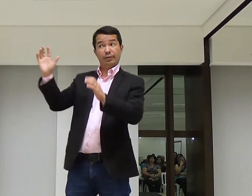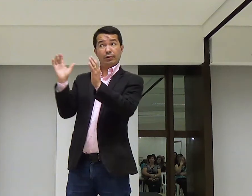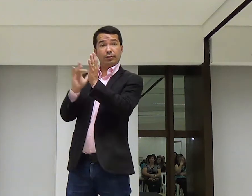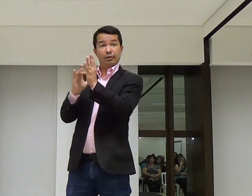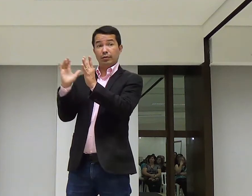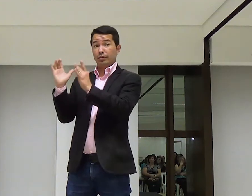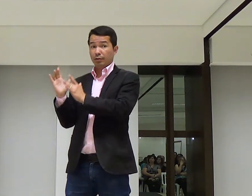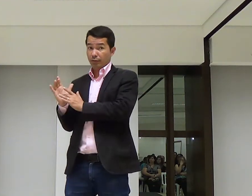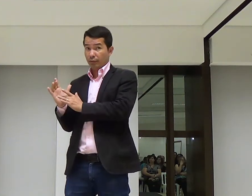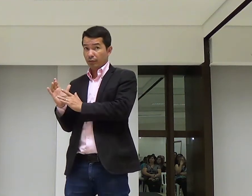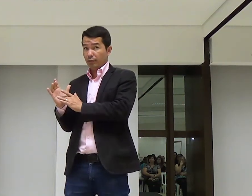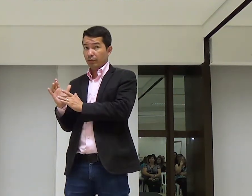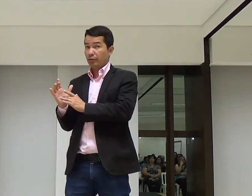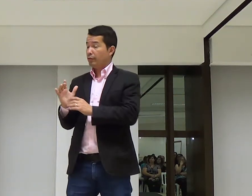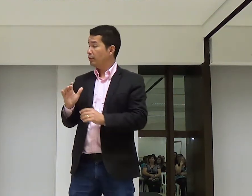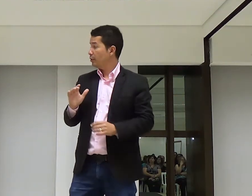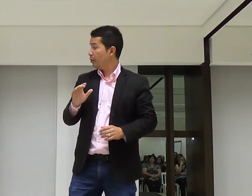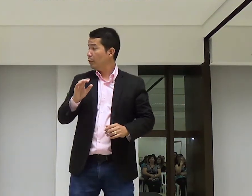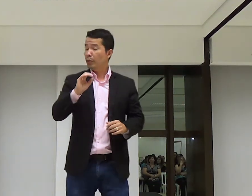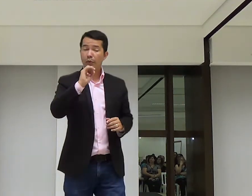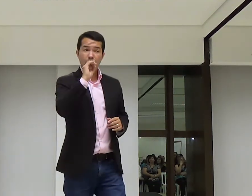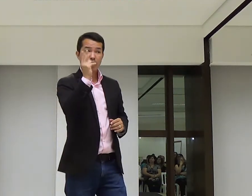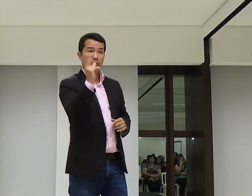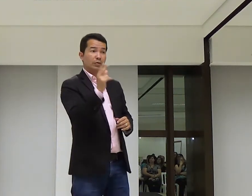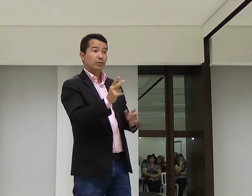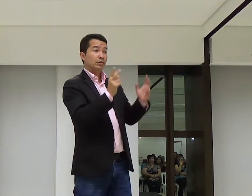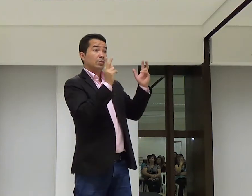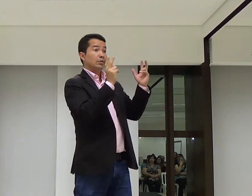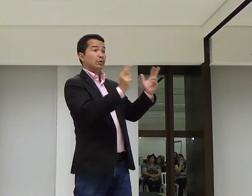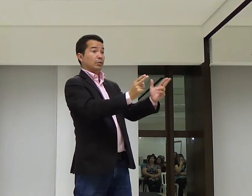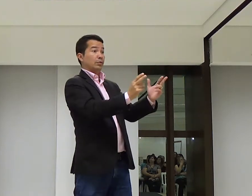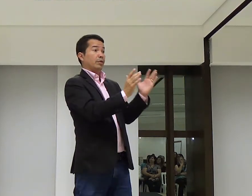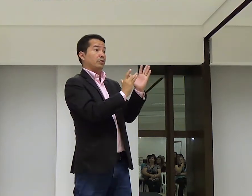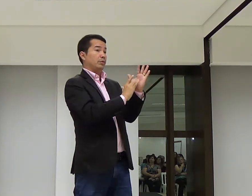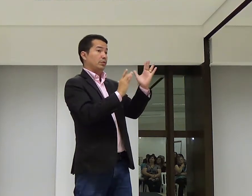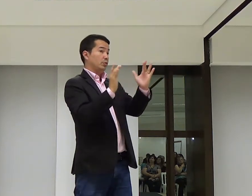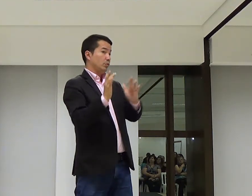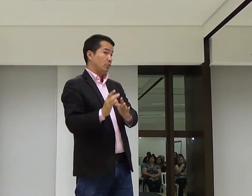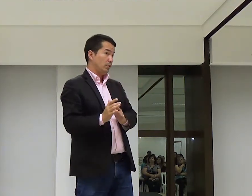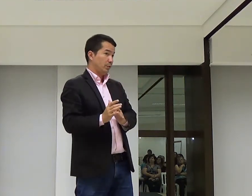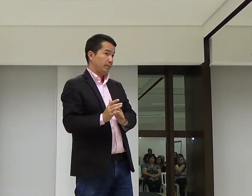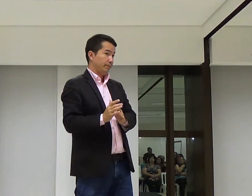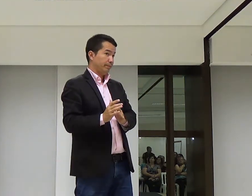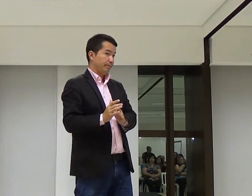diferente de Jesus ou ser igual a Jesus?